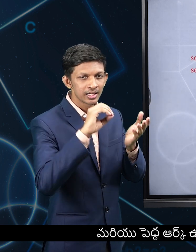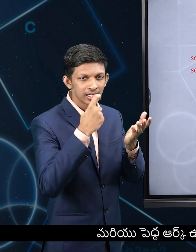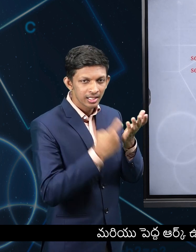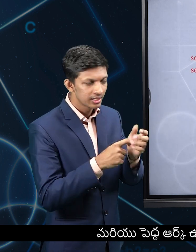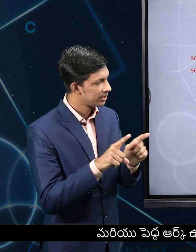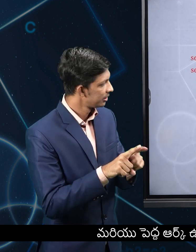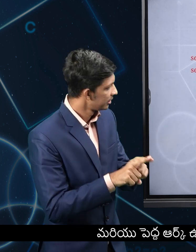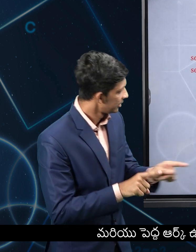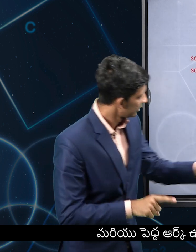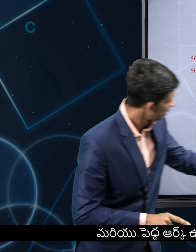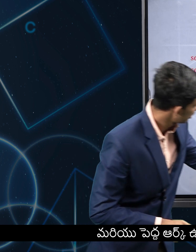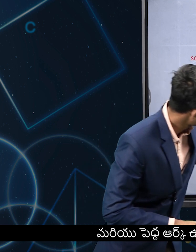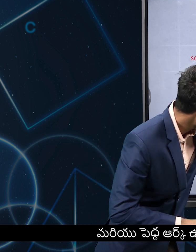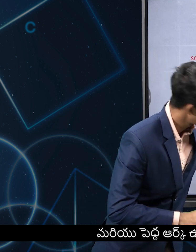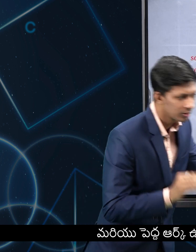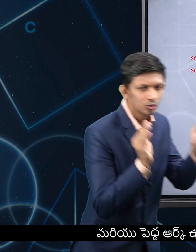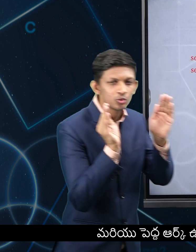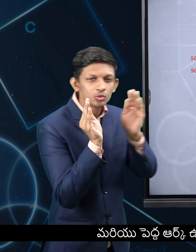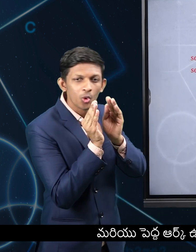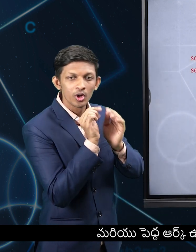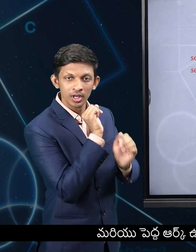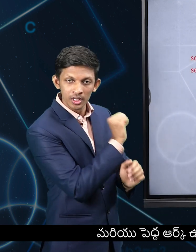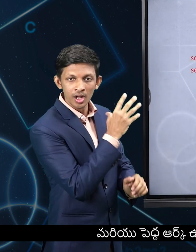భాగాన్ని మేజర్ సెగ్మెంట్ అని పిలుస్తారు.